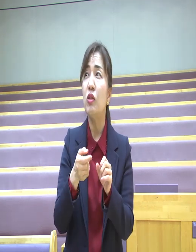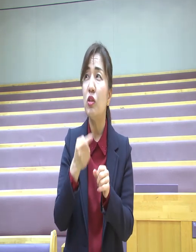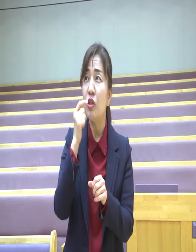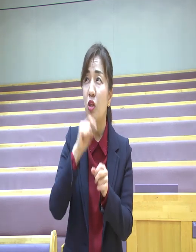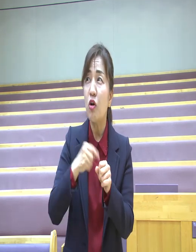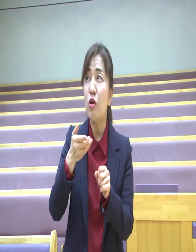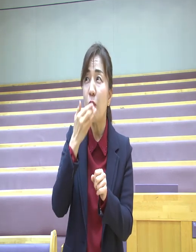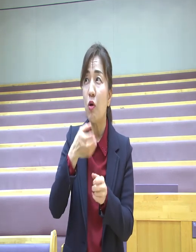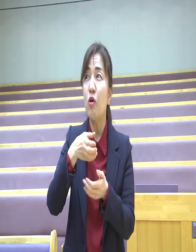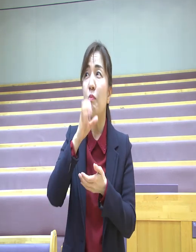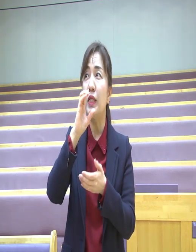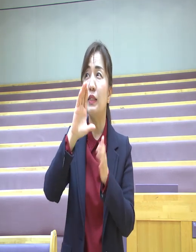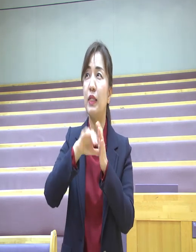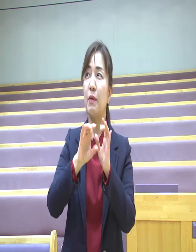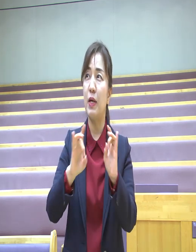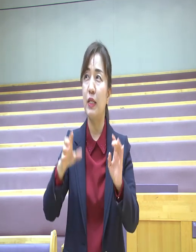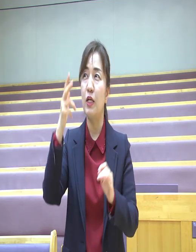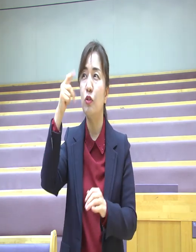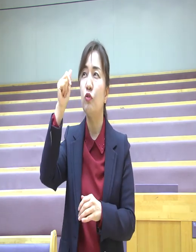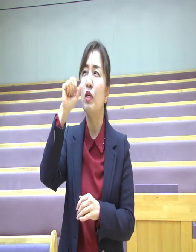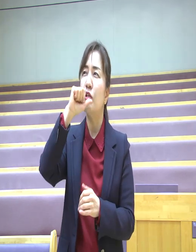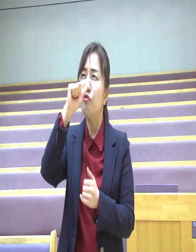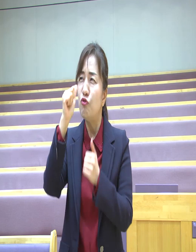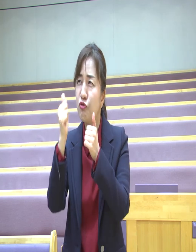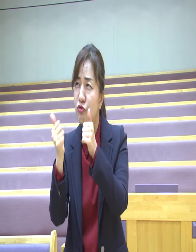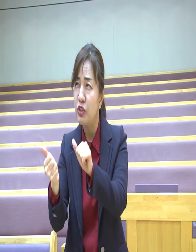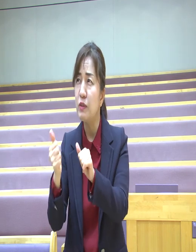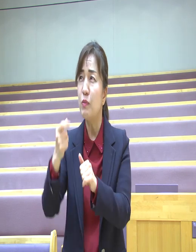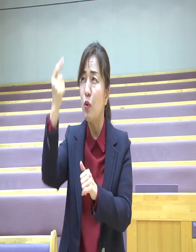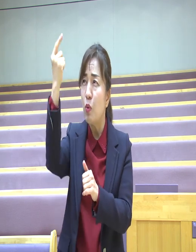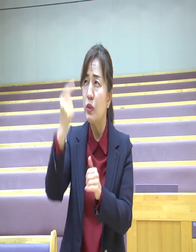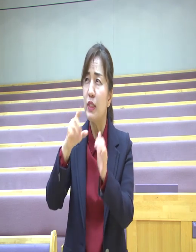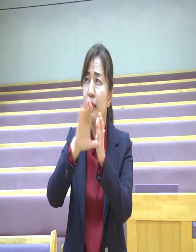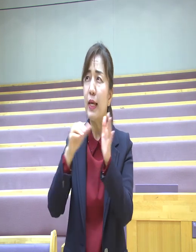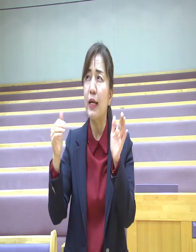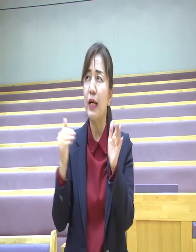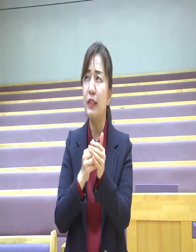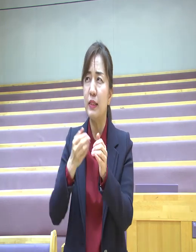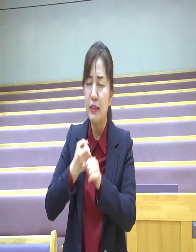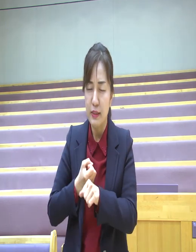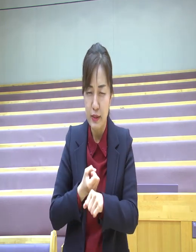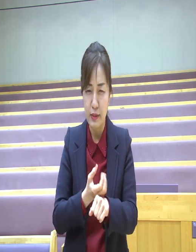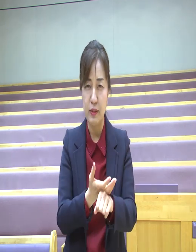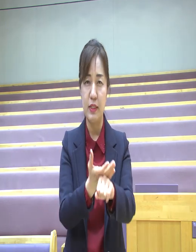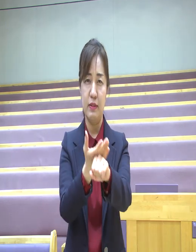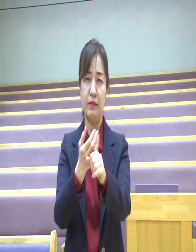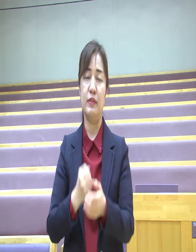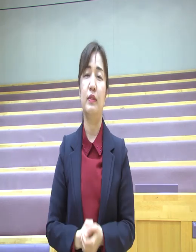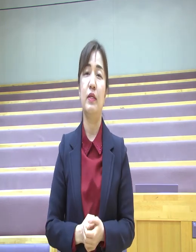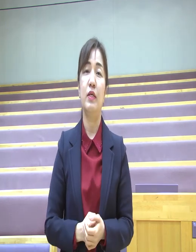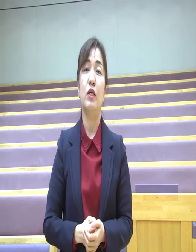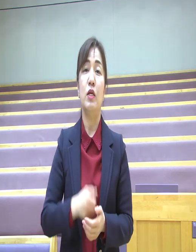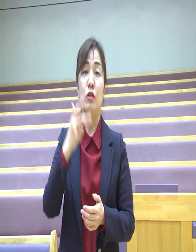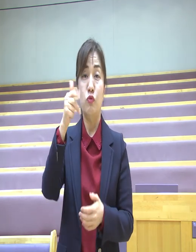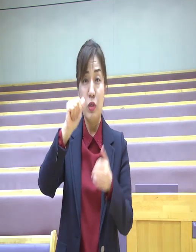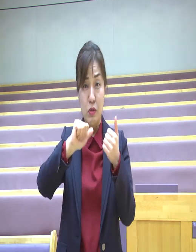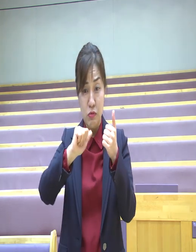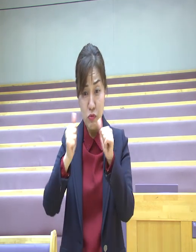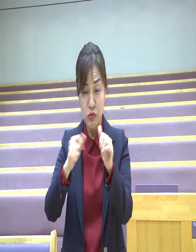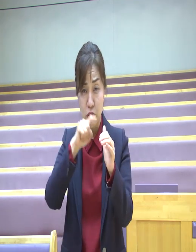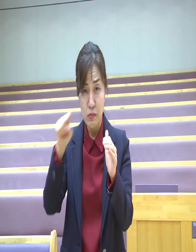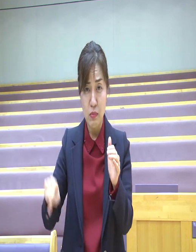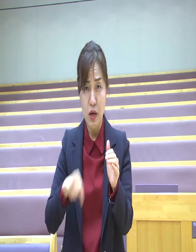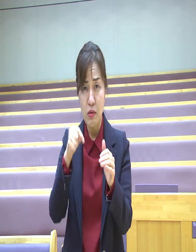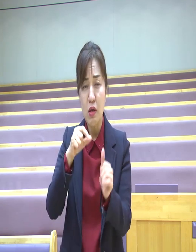이 떡을 먹으며 이 잔을 마실 때마다 주의 죽으심을 그가 오실 때까지 전하는 것이니라. 주의